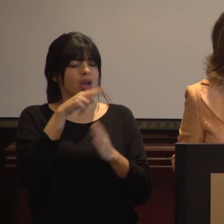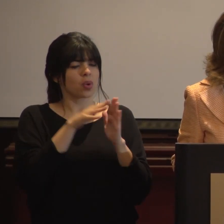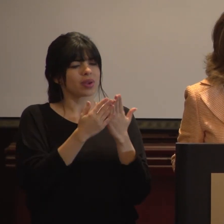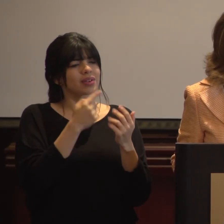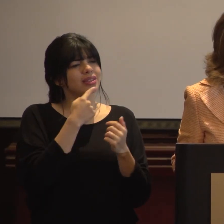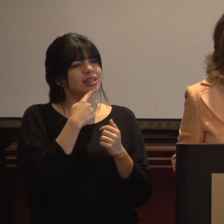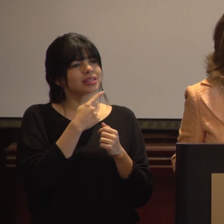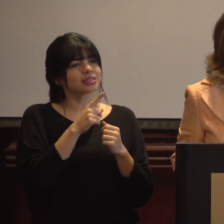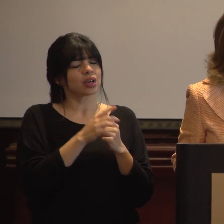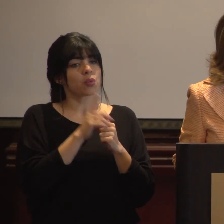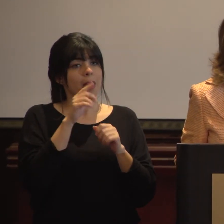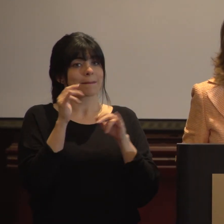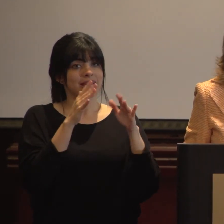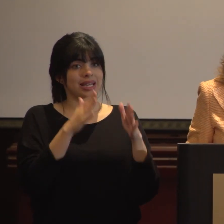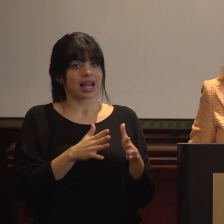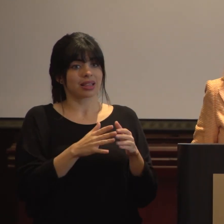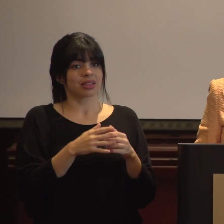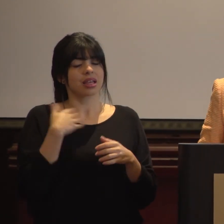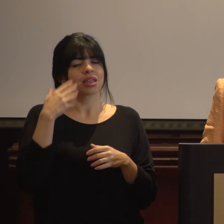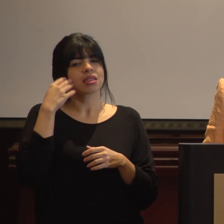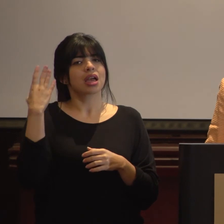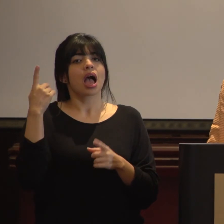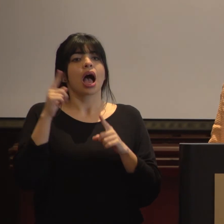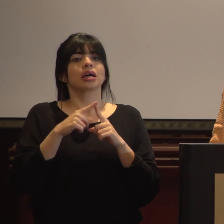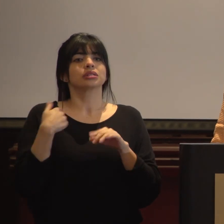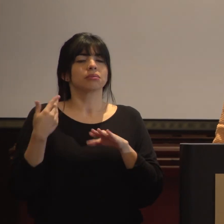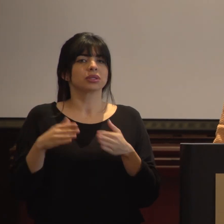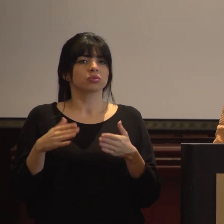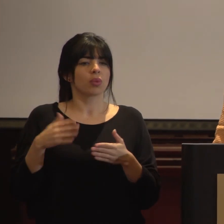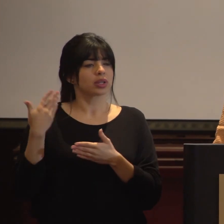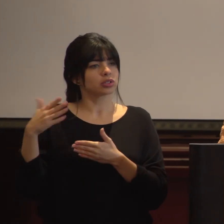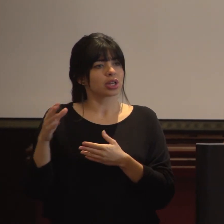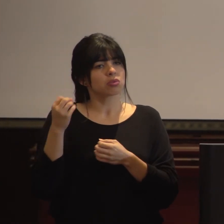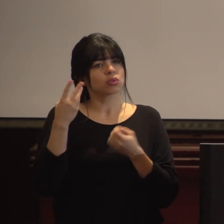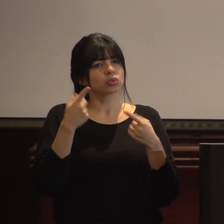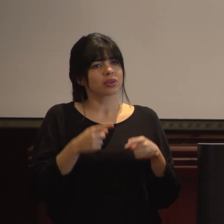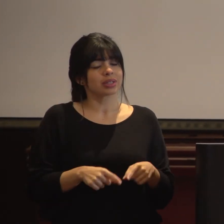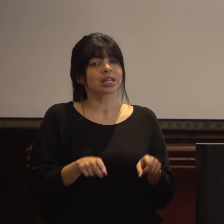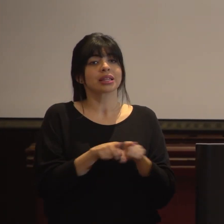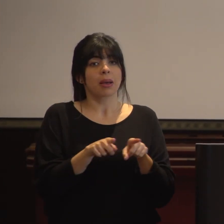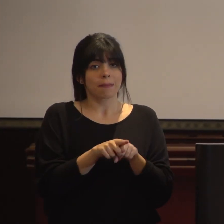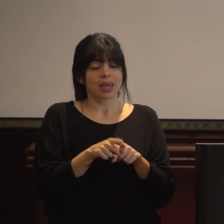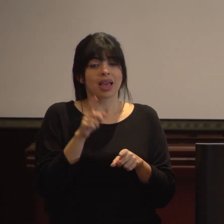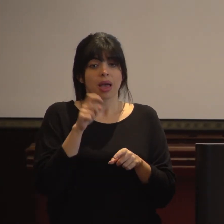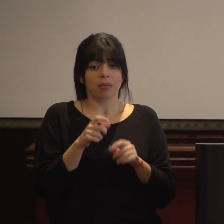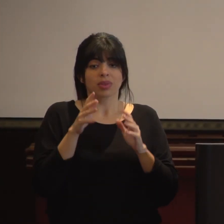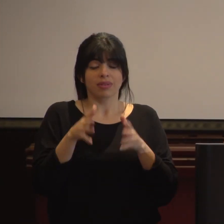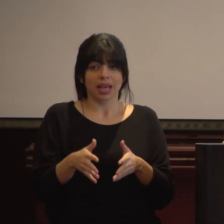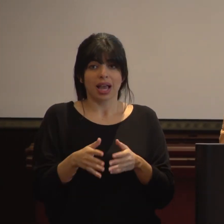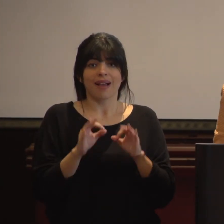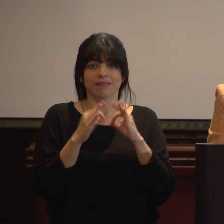decía de una migrante y dejé atrás hasta mis muertos en muchos casos también hemos tenido que